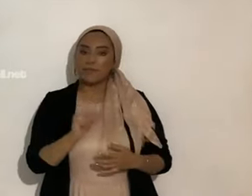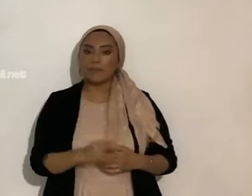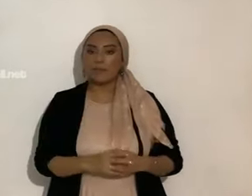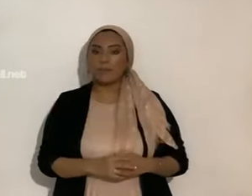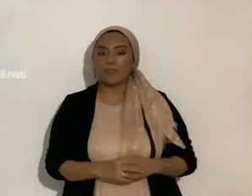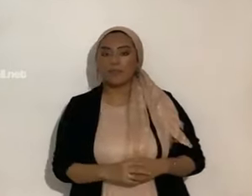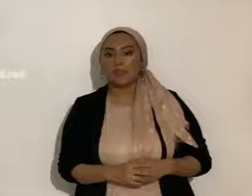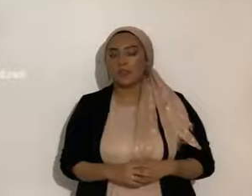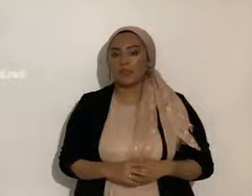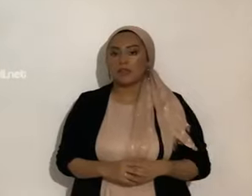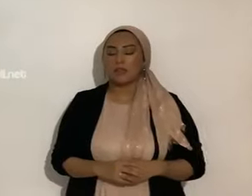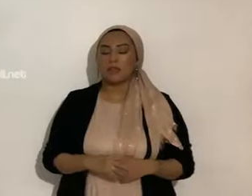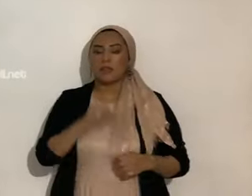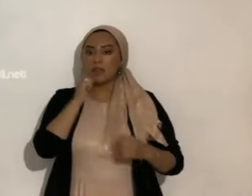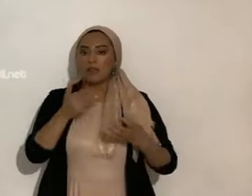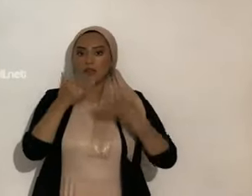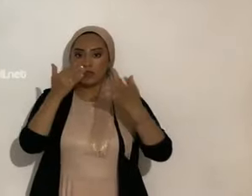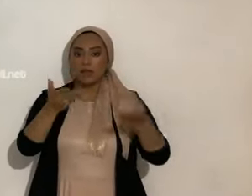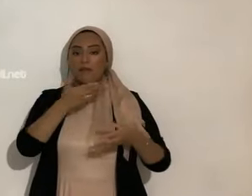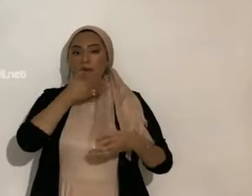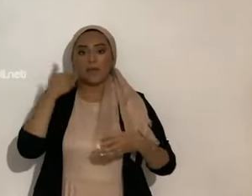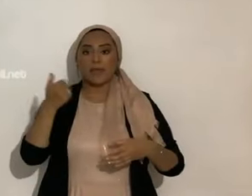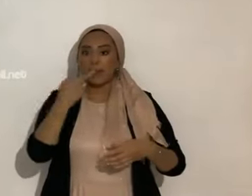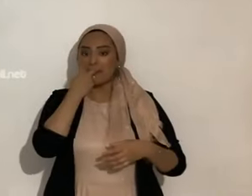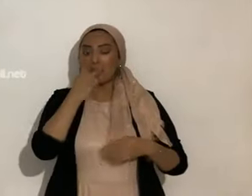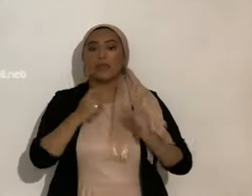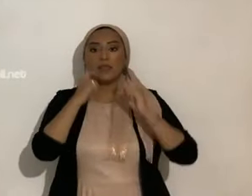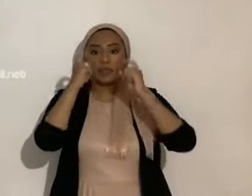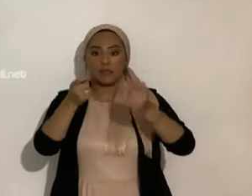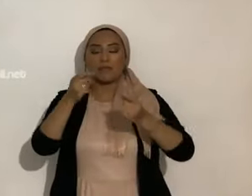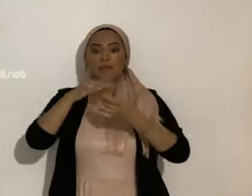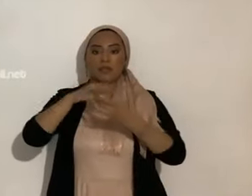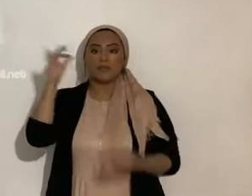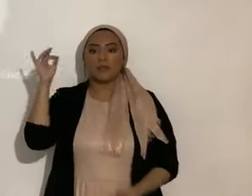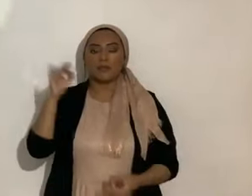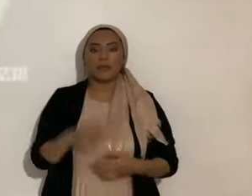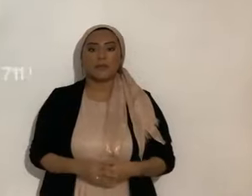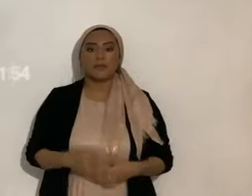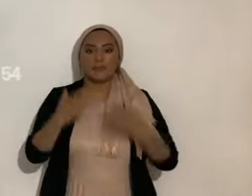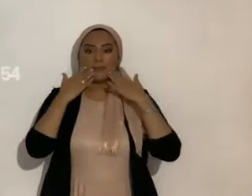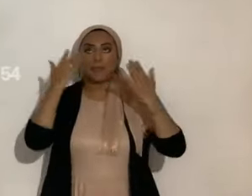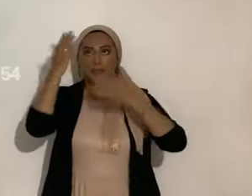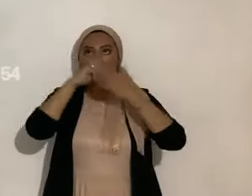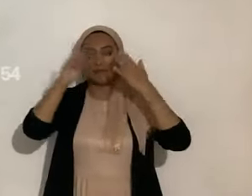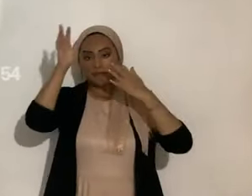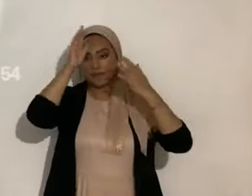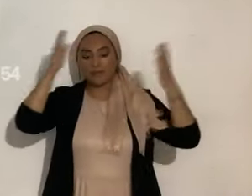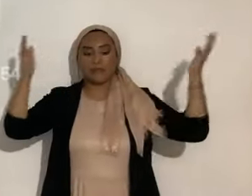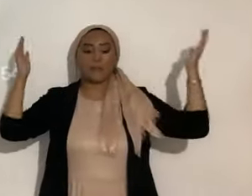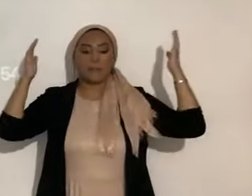Se te dio una vista física mejor, se te dio la vista espiritual. Vamos a dar gracias. Padre eterno Yahweh,